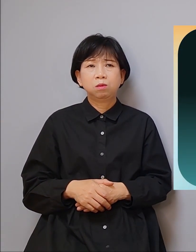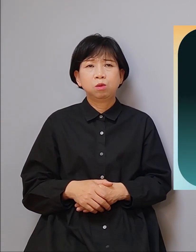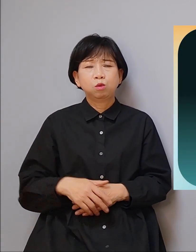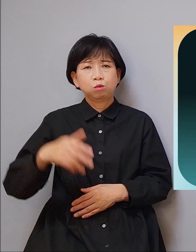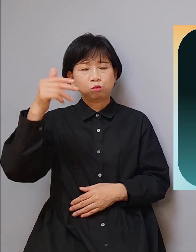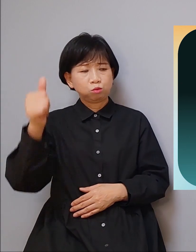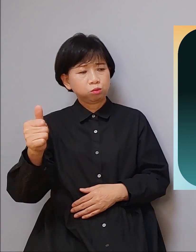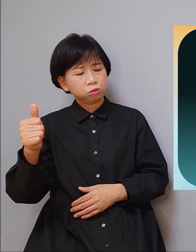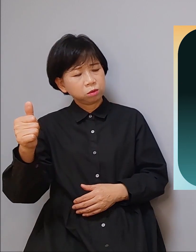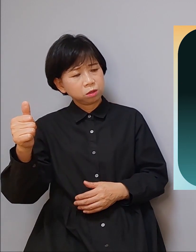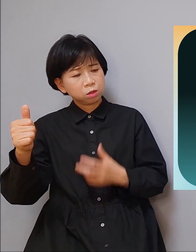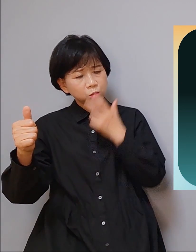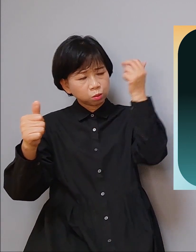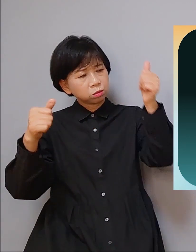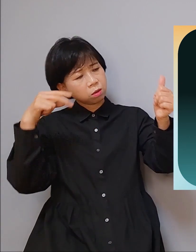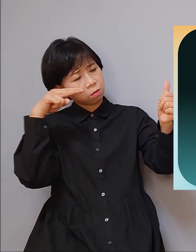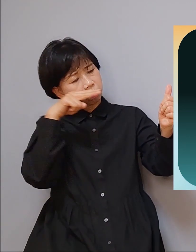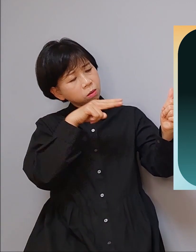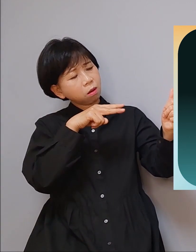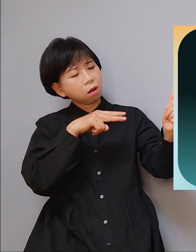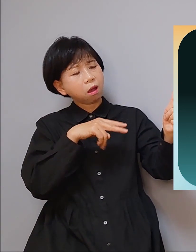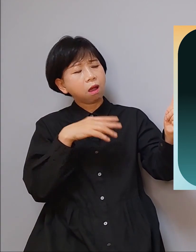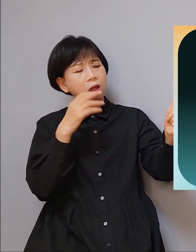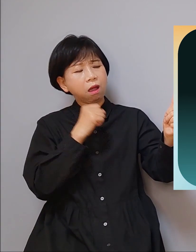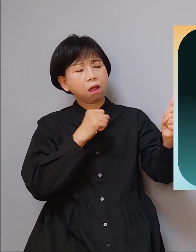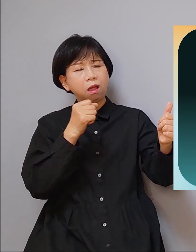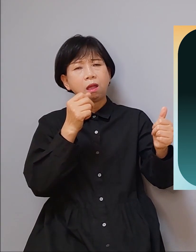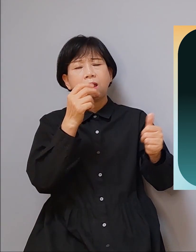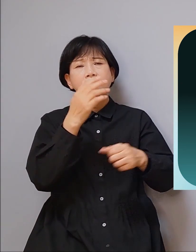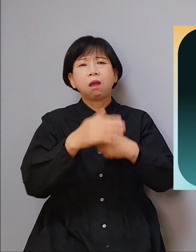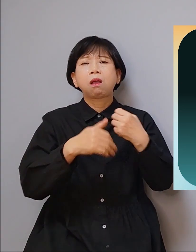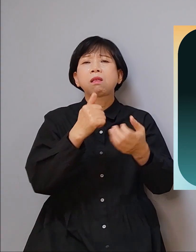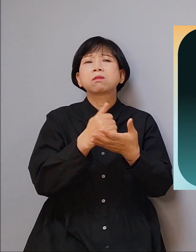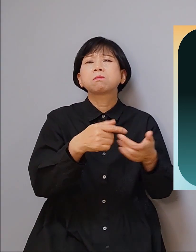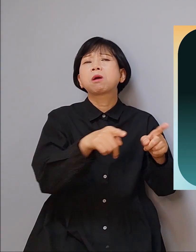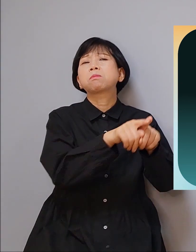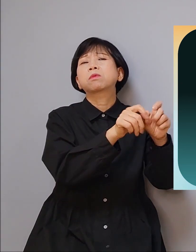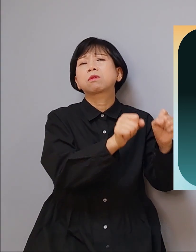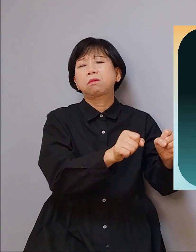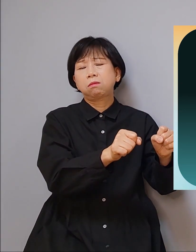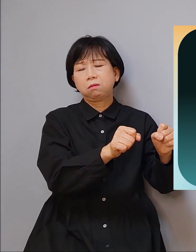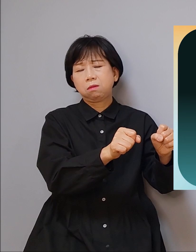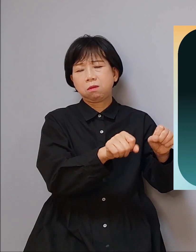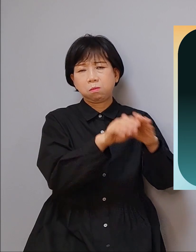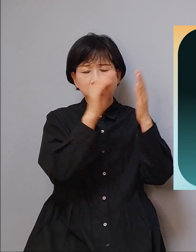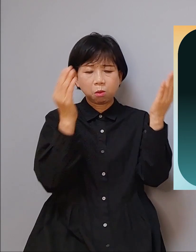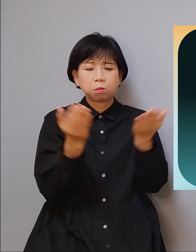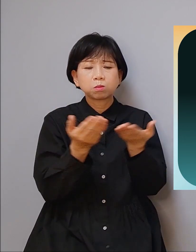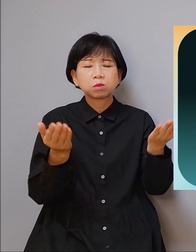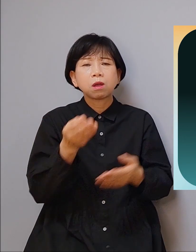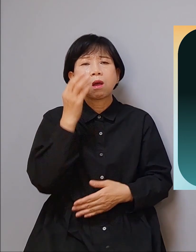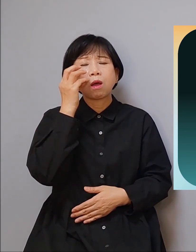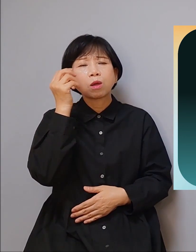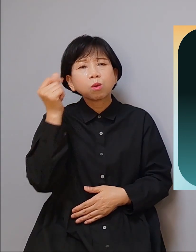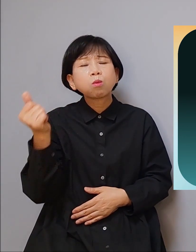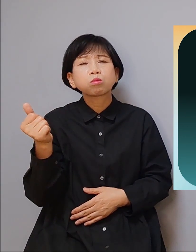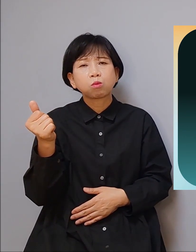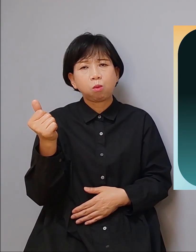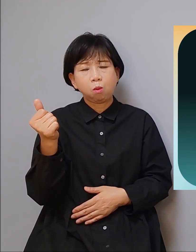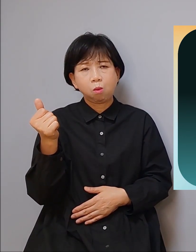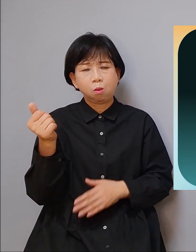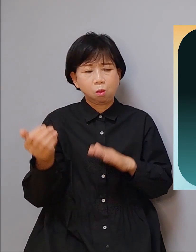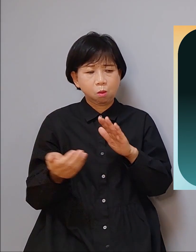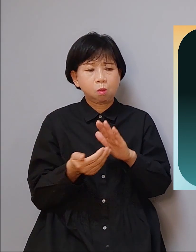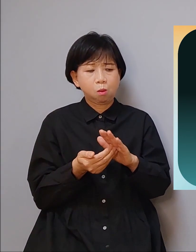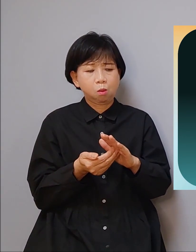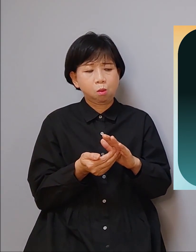하심을 보며 또 여호와께서 그의 범사에 형통하게 하심을 보았더라. 아멘. 하나님이 요셉과